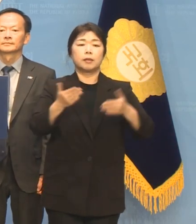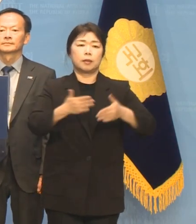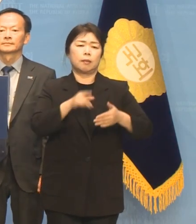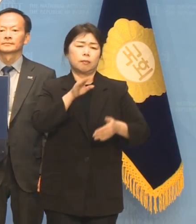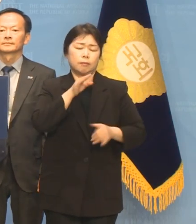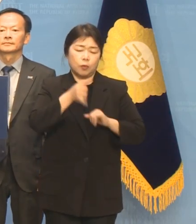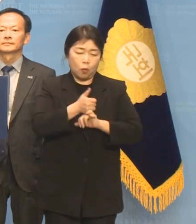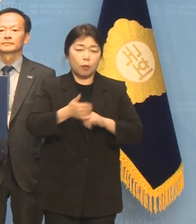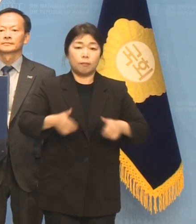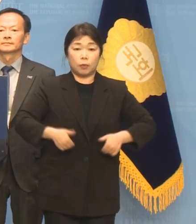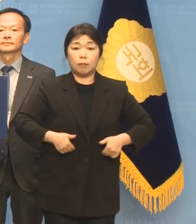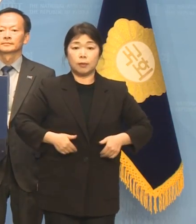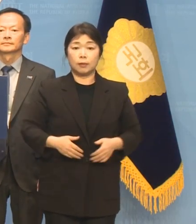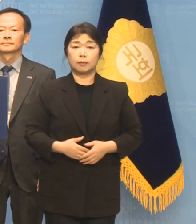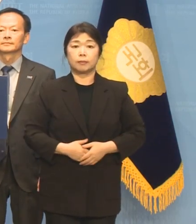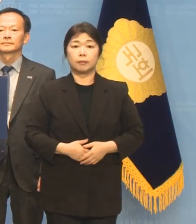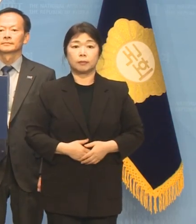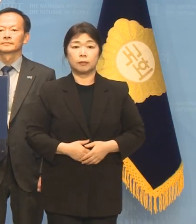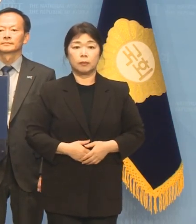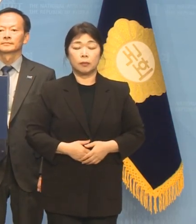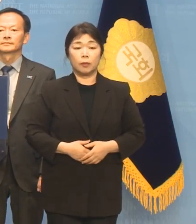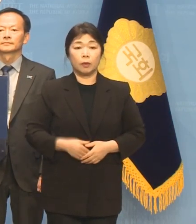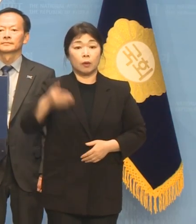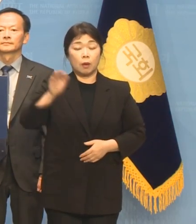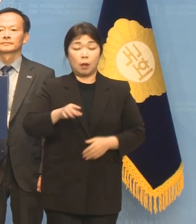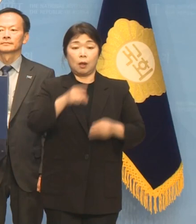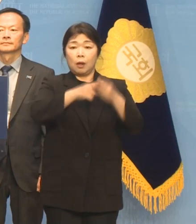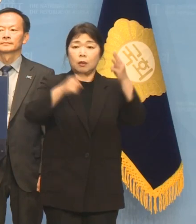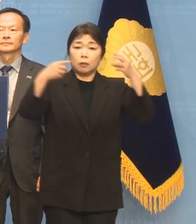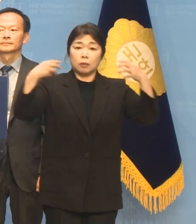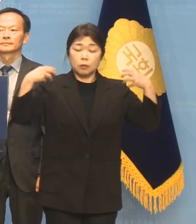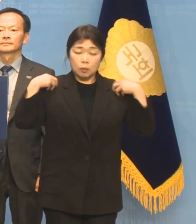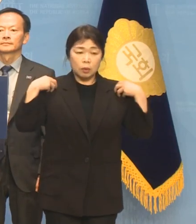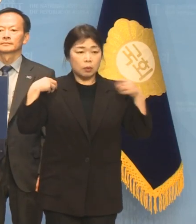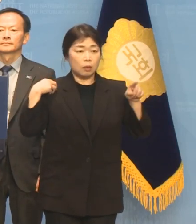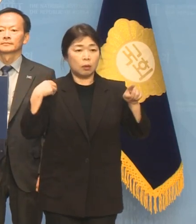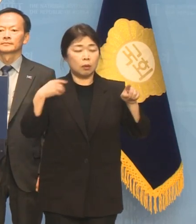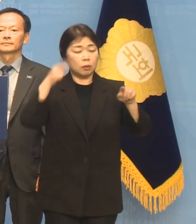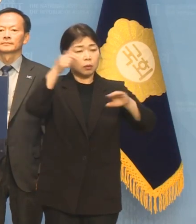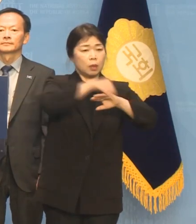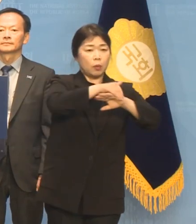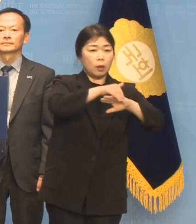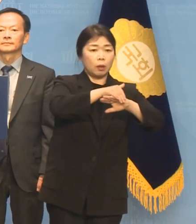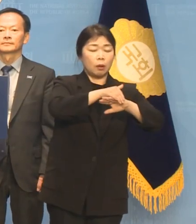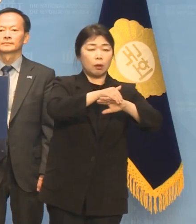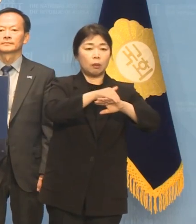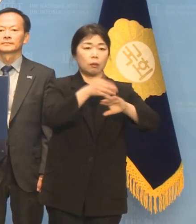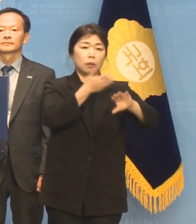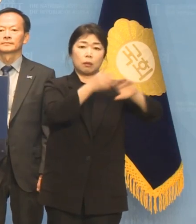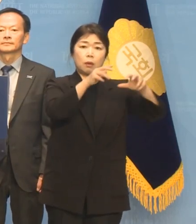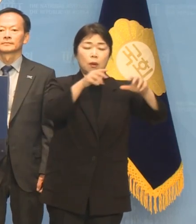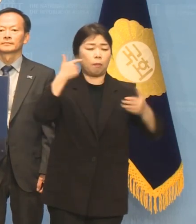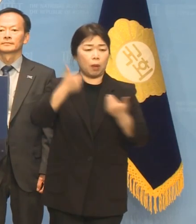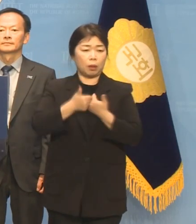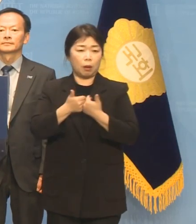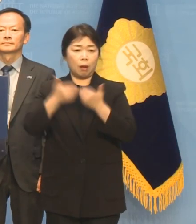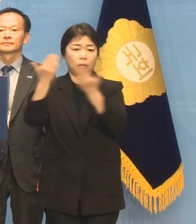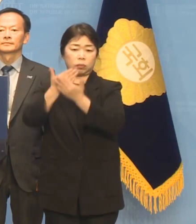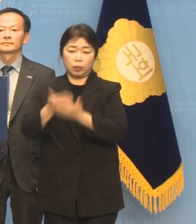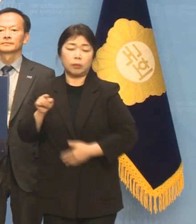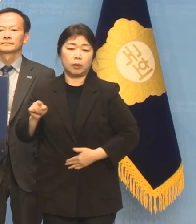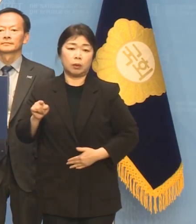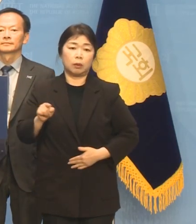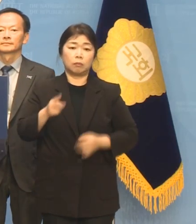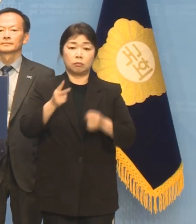시급한 상황입니다 그런데 윤성열 정부는 거꾸로 가고 있습니다 재생에너지 정책을